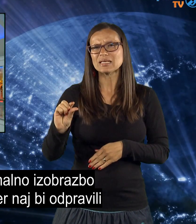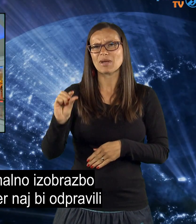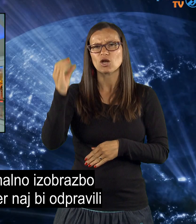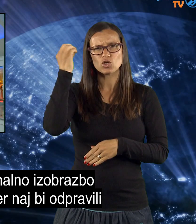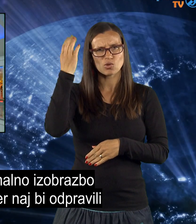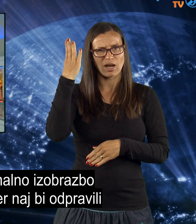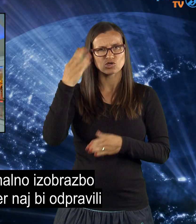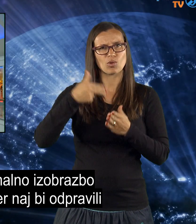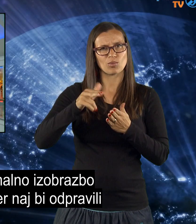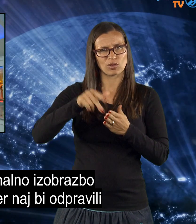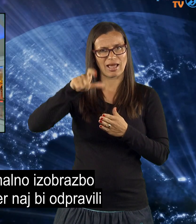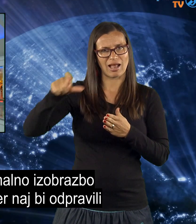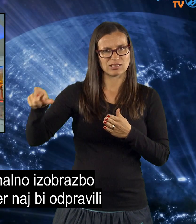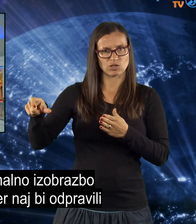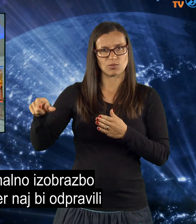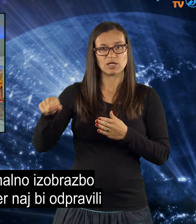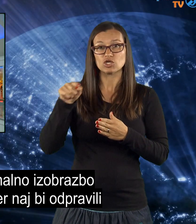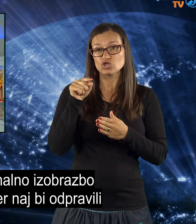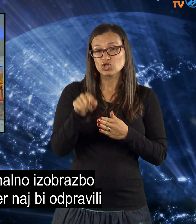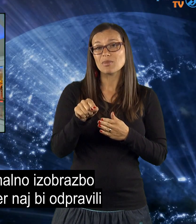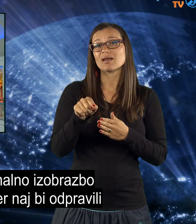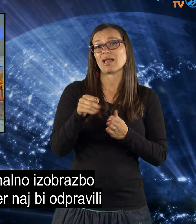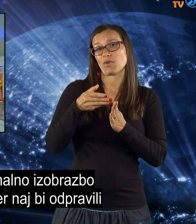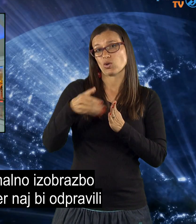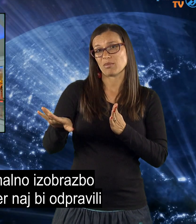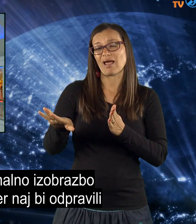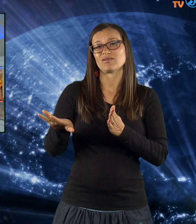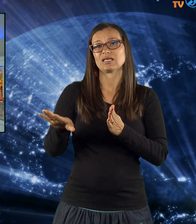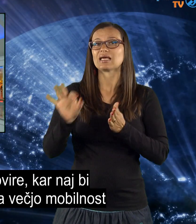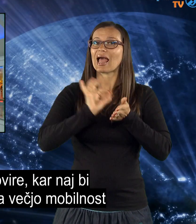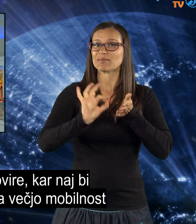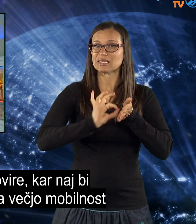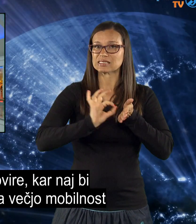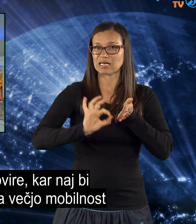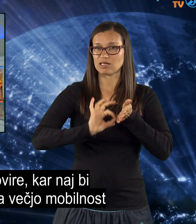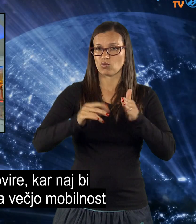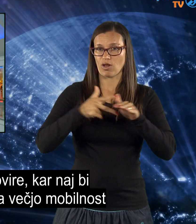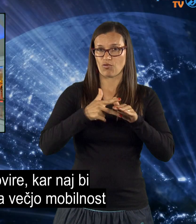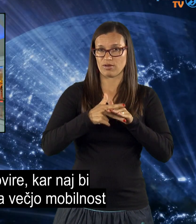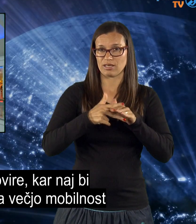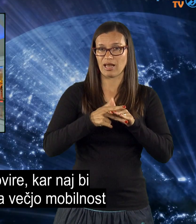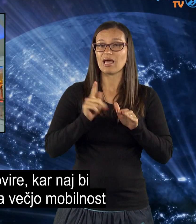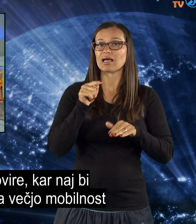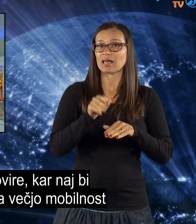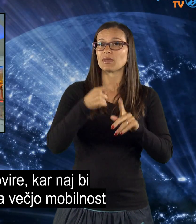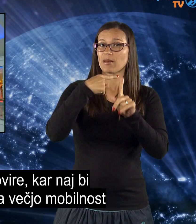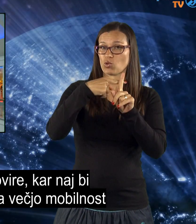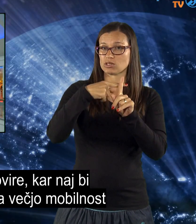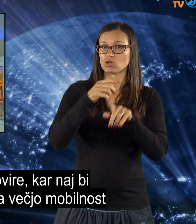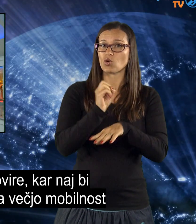s čimer naj bi odpravili administrativne ovire, kar naj bi pozitivno vplivalo na večjo mobilnost in